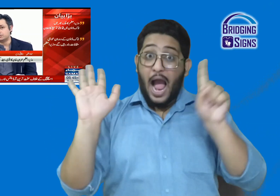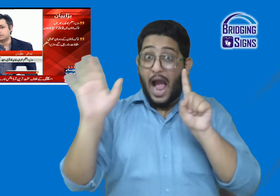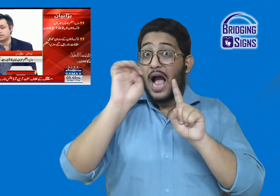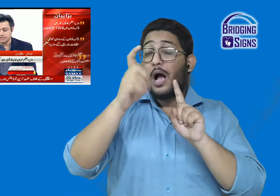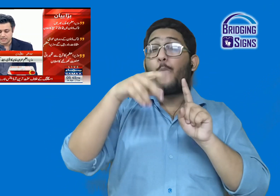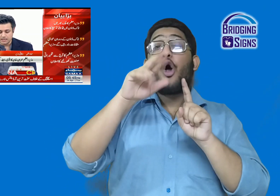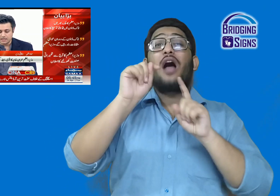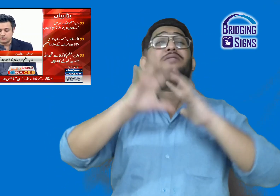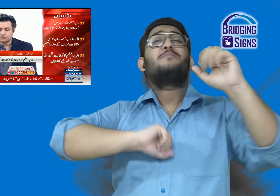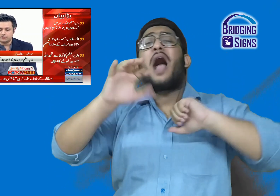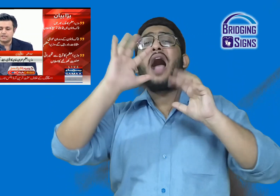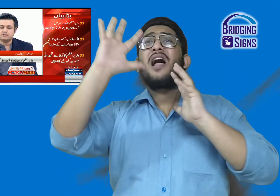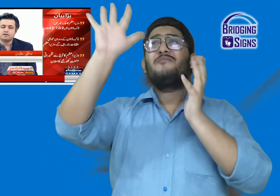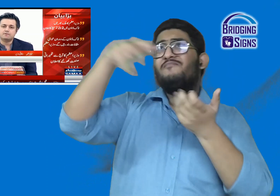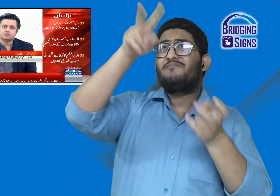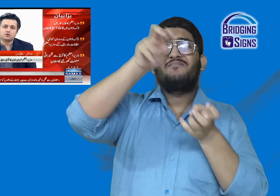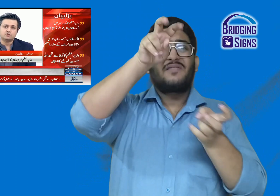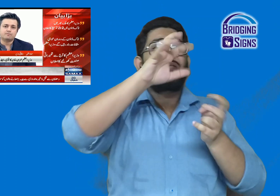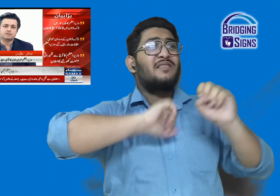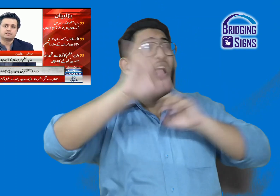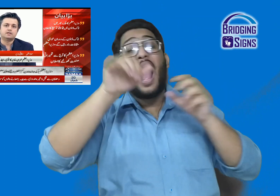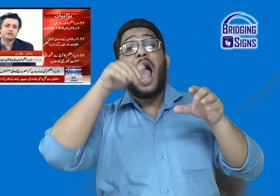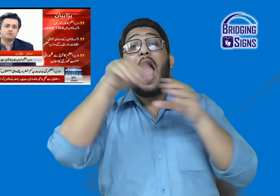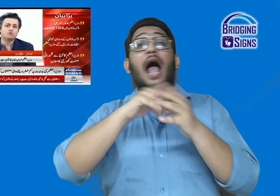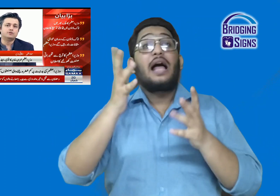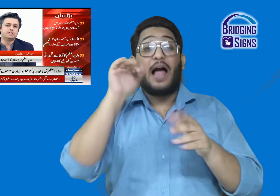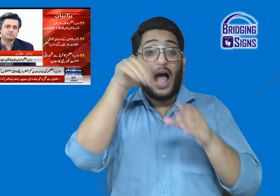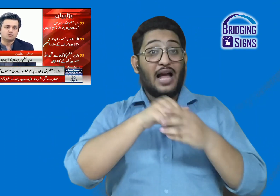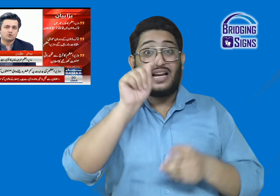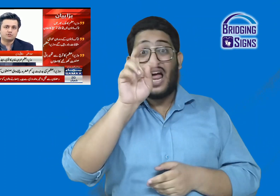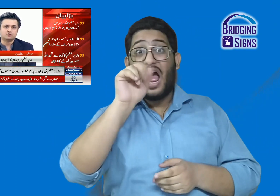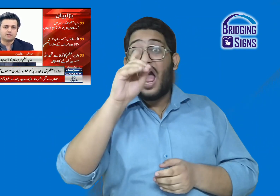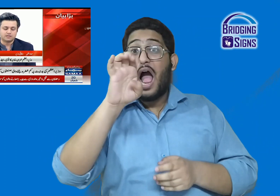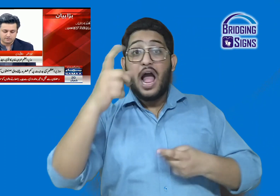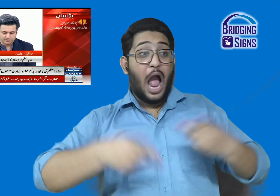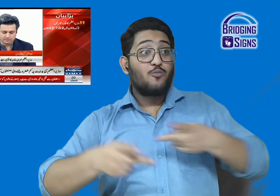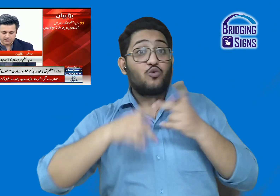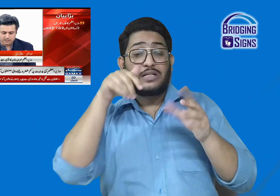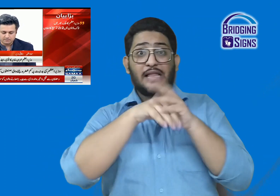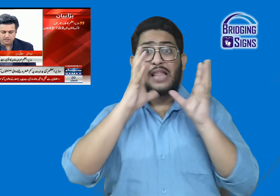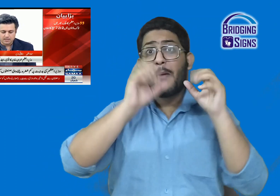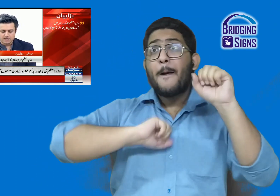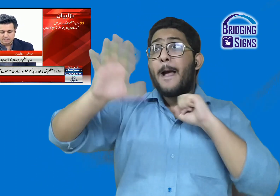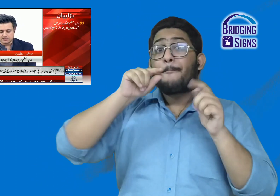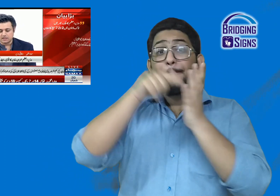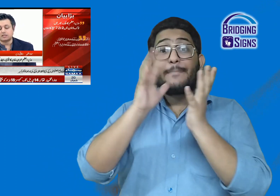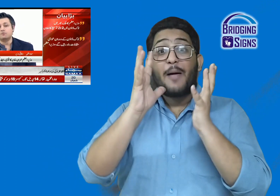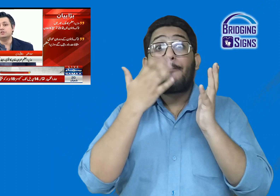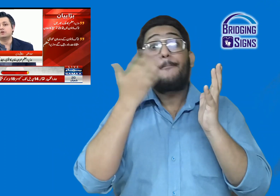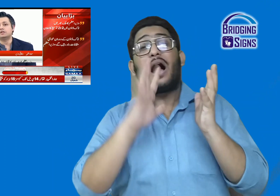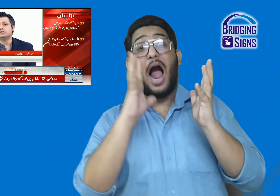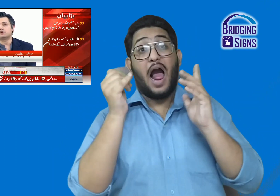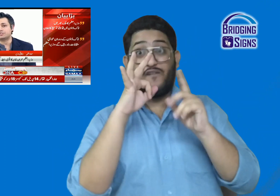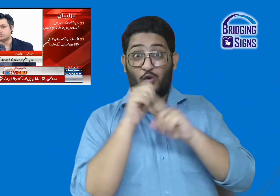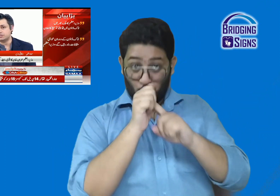ये होएगी, शर्तिया ये कि जो ट्रेड डेवलपमेंट अथॉरिटी ऑफ पाकिस्तान है वो उनके एक्सपोर्ट ऑर्डर्स को पहले कन्फर्म करेगी। इसी तरह